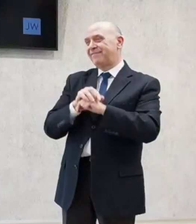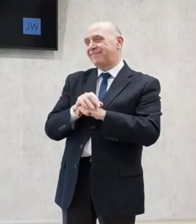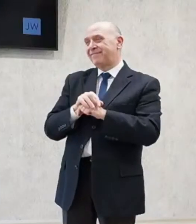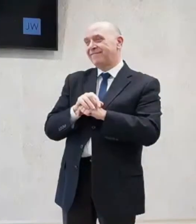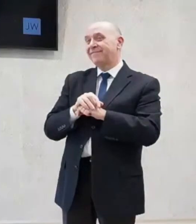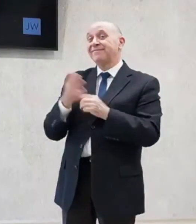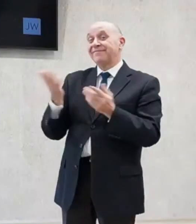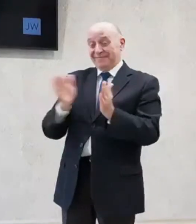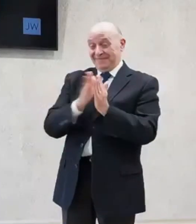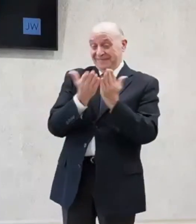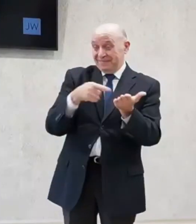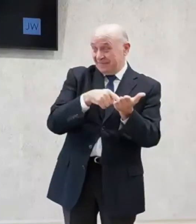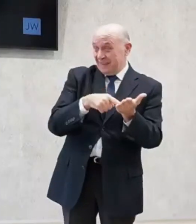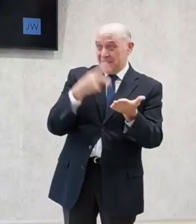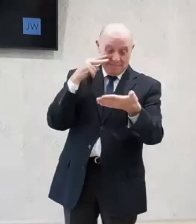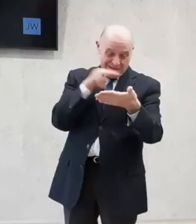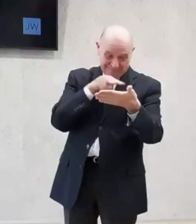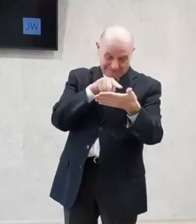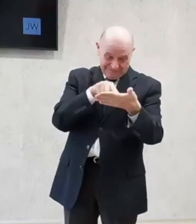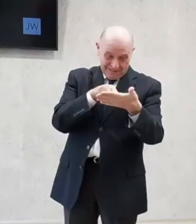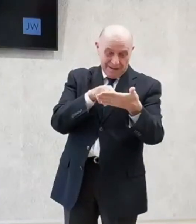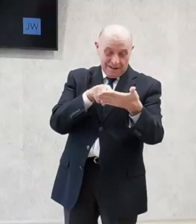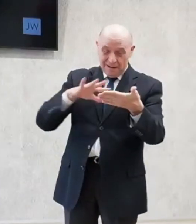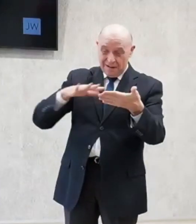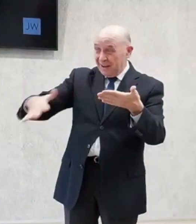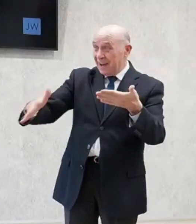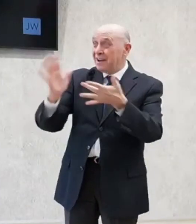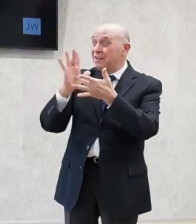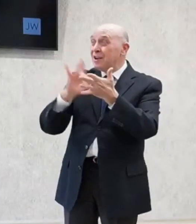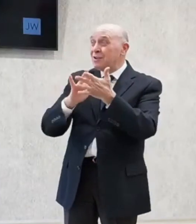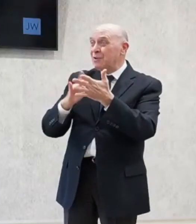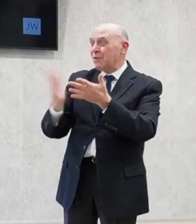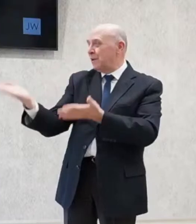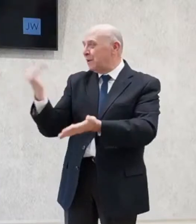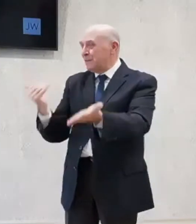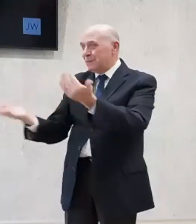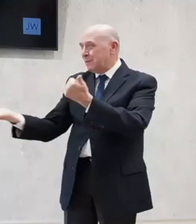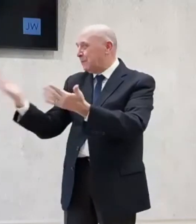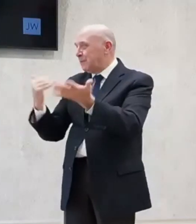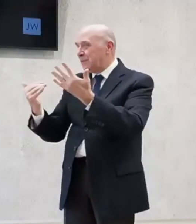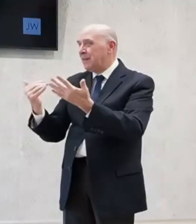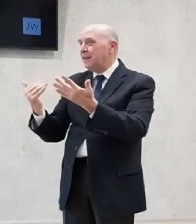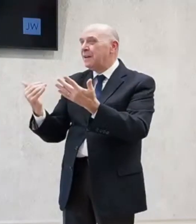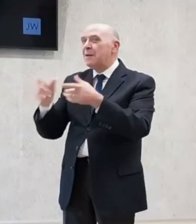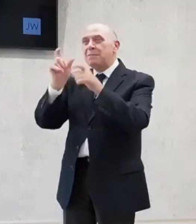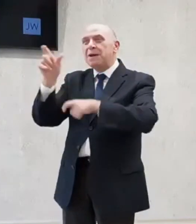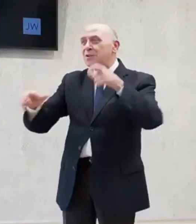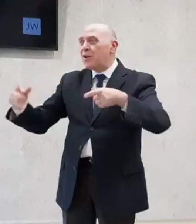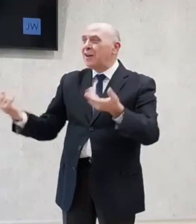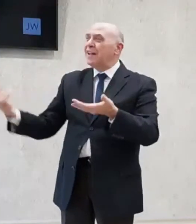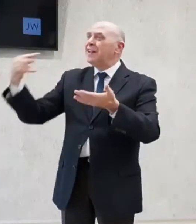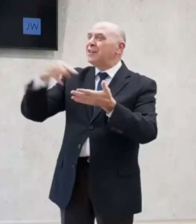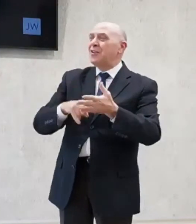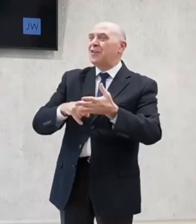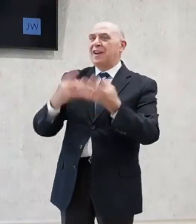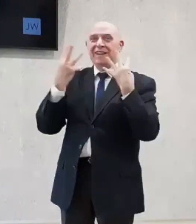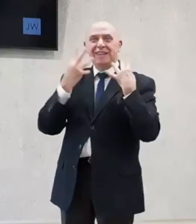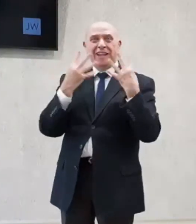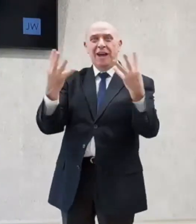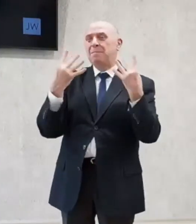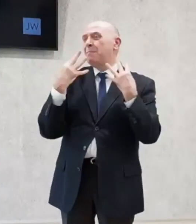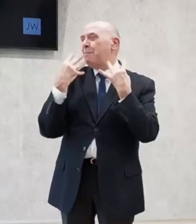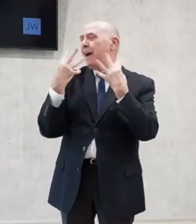risusciterà miliardi di persone che potranno vivere felici per sempre come abbiamo detto in quella terra resa